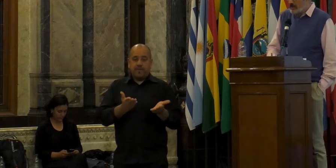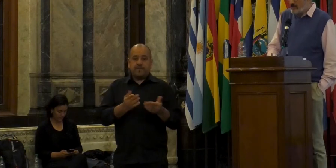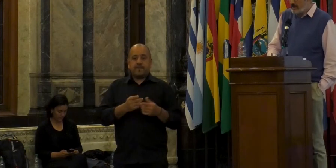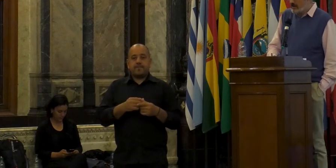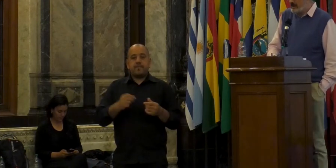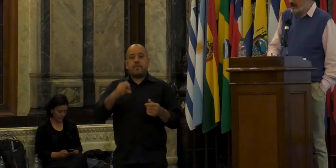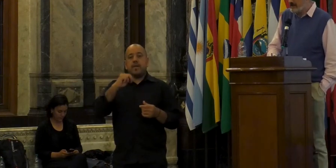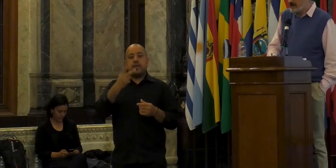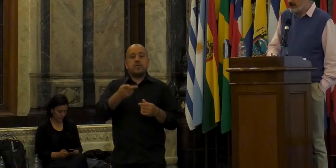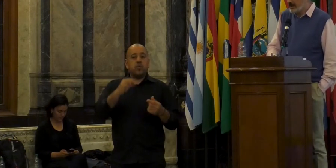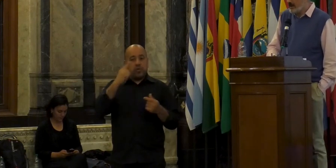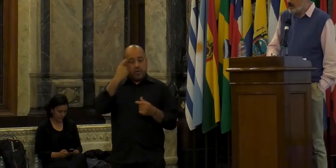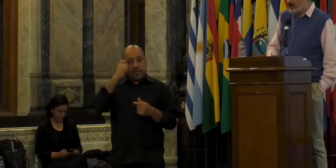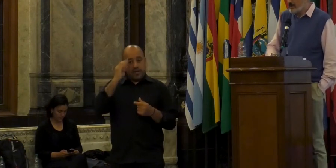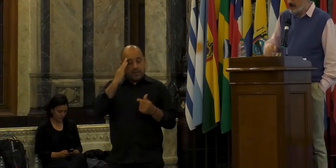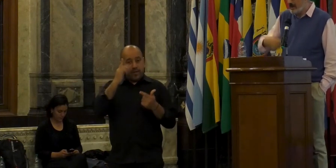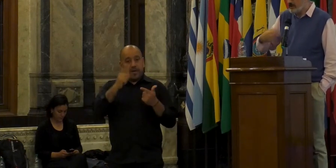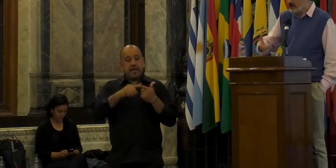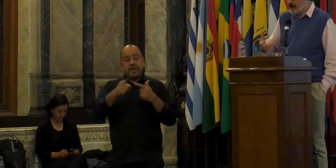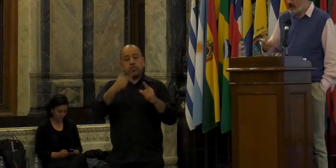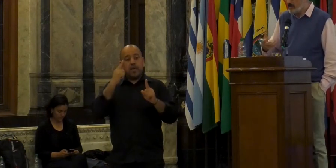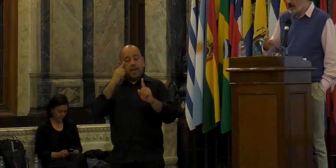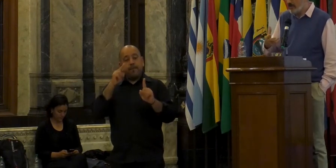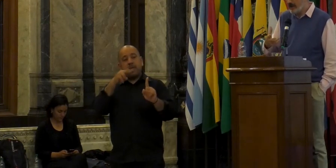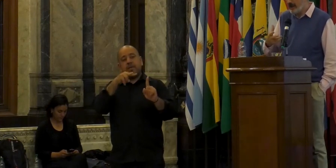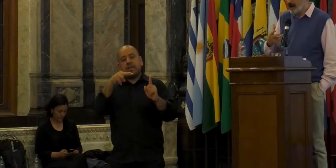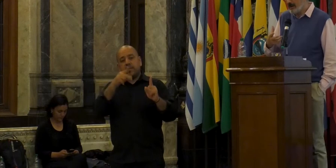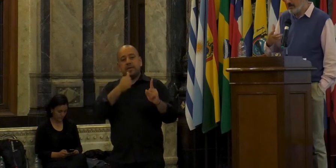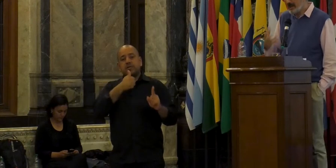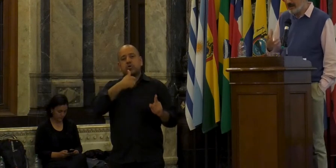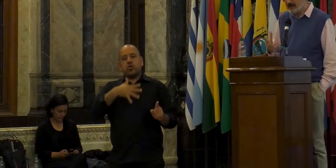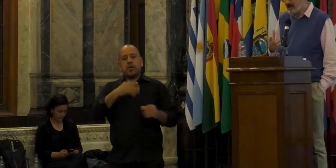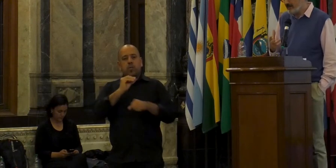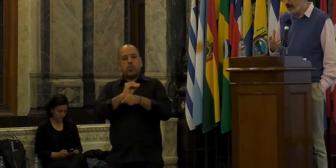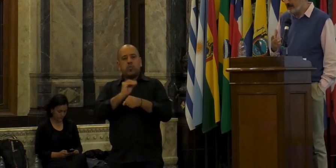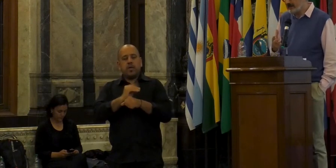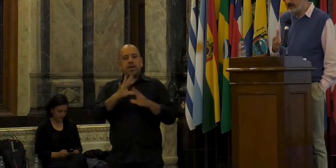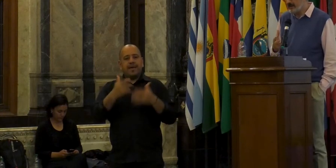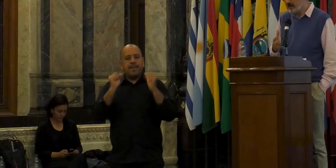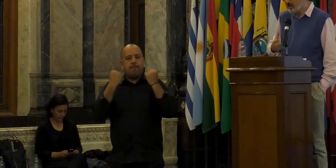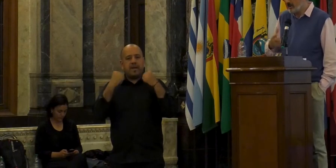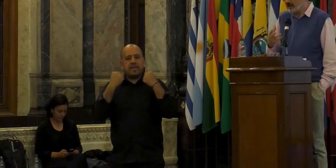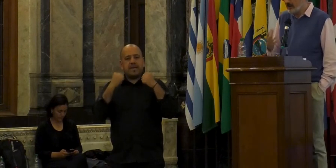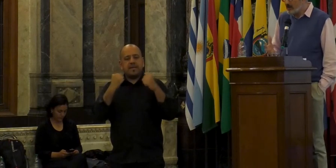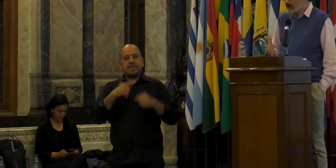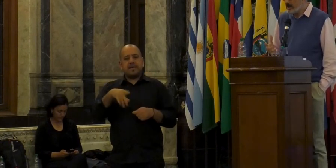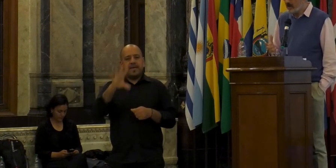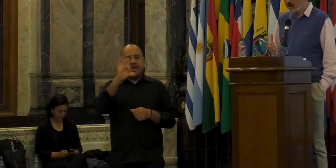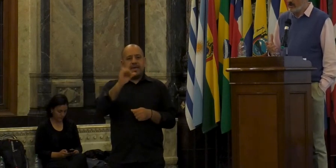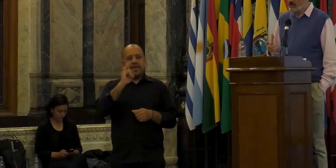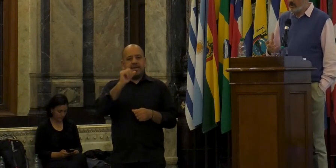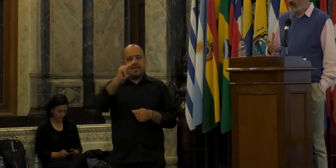El segundo aspecto es que se trata de una perspectiva histórica cultural porque habla de prácticas significantes. Es decir, por lo que tenemos